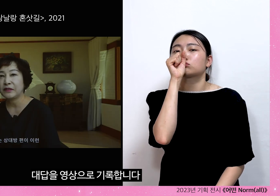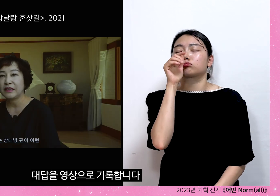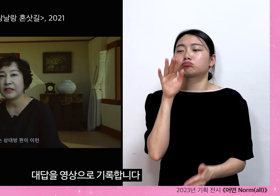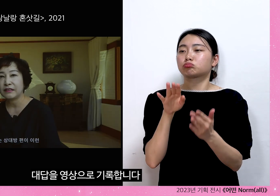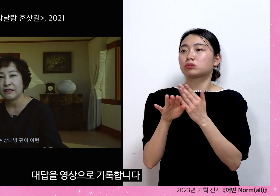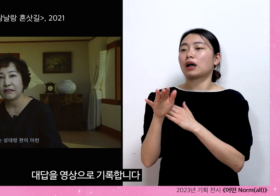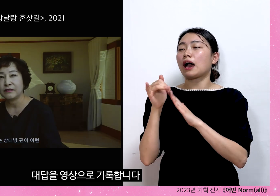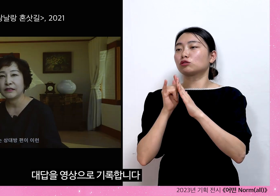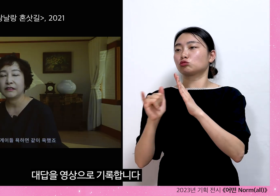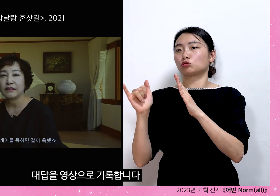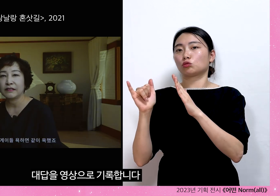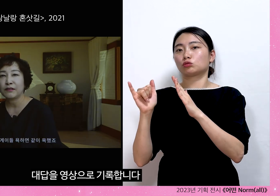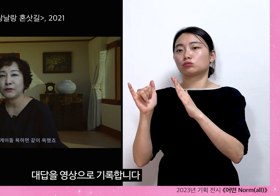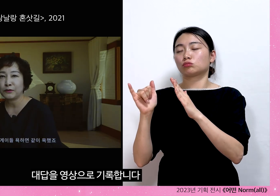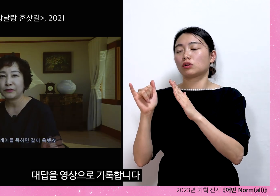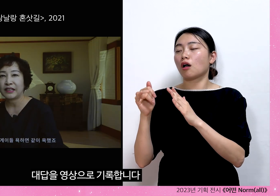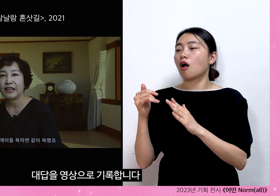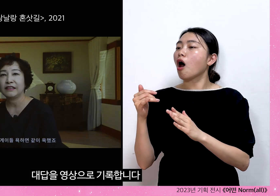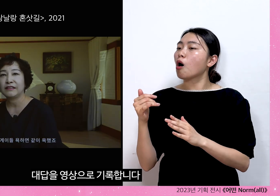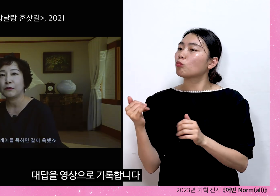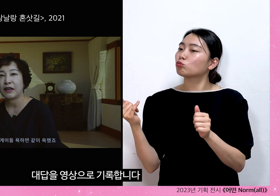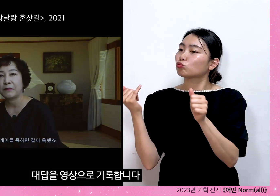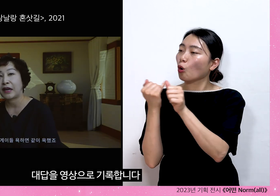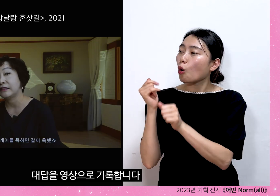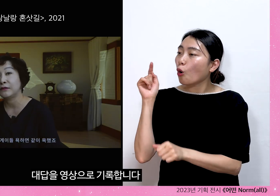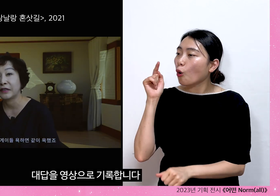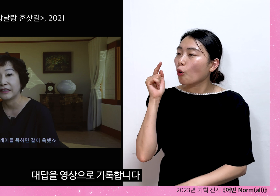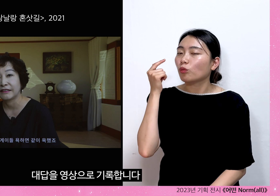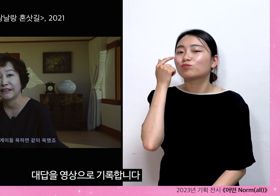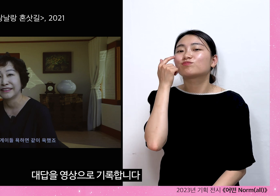대답을 영상으로 기록합니다.